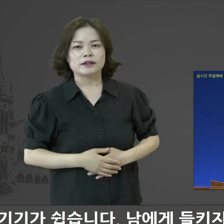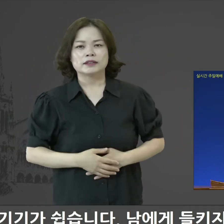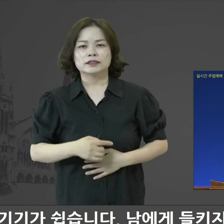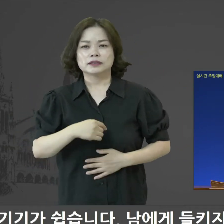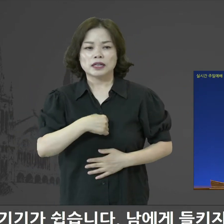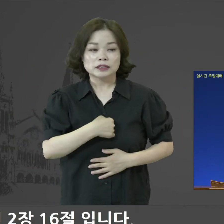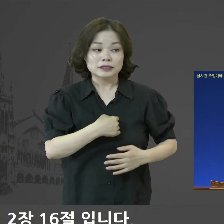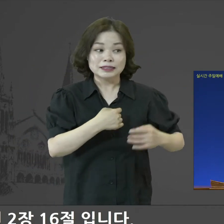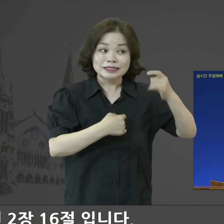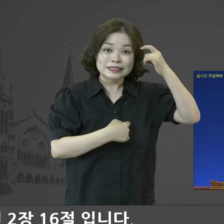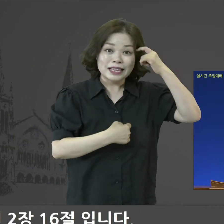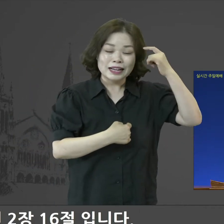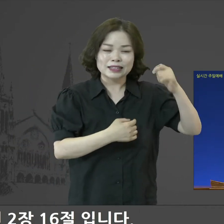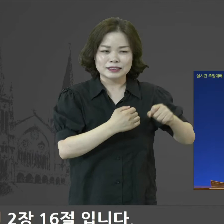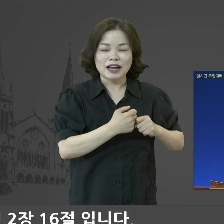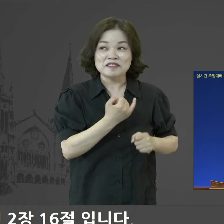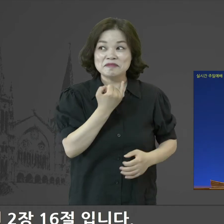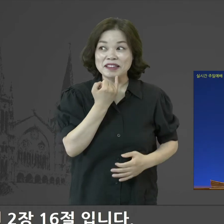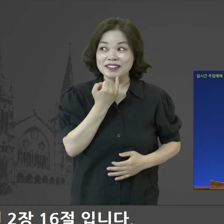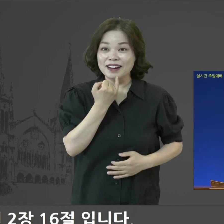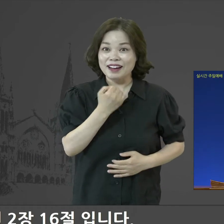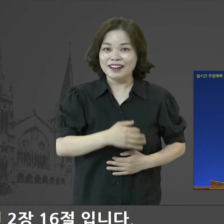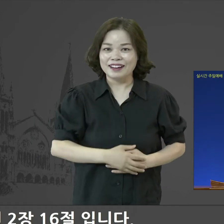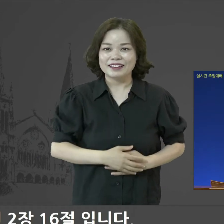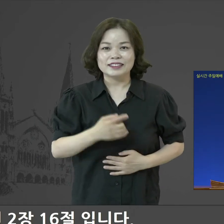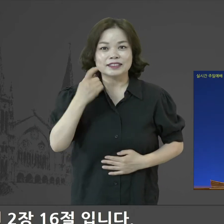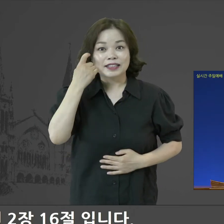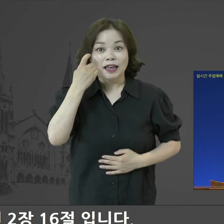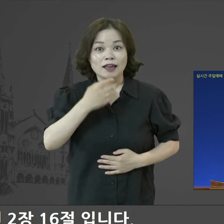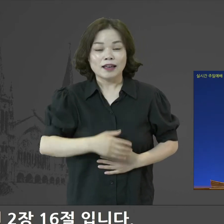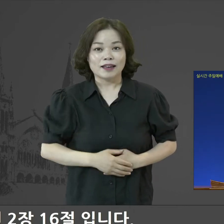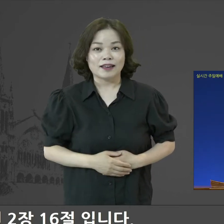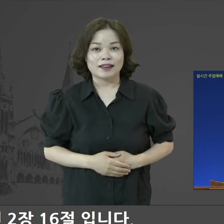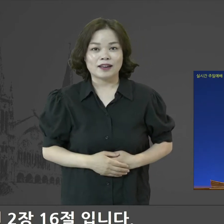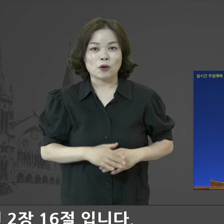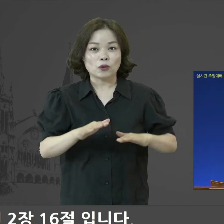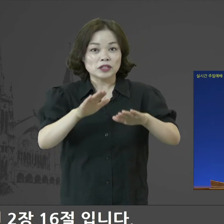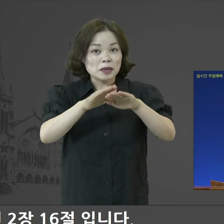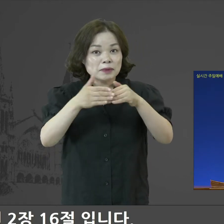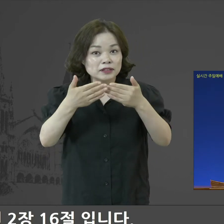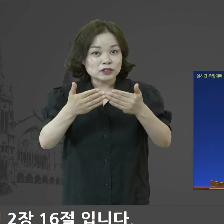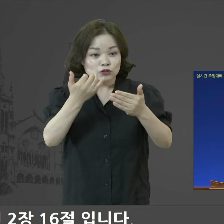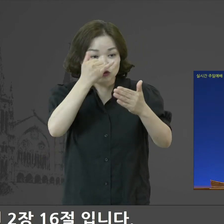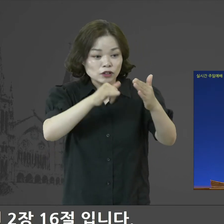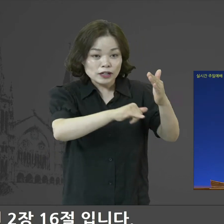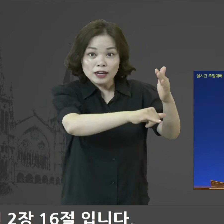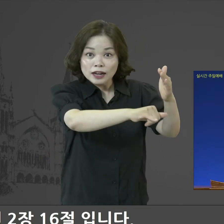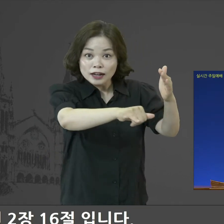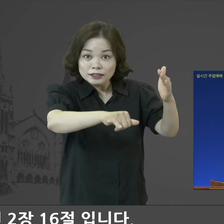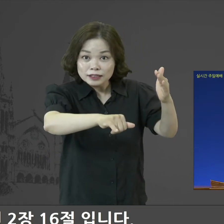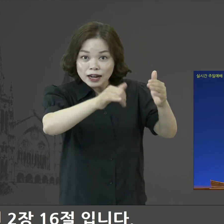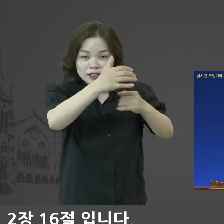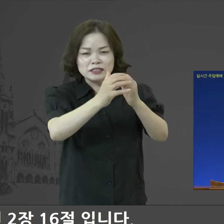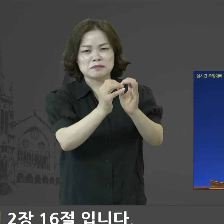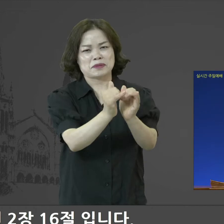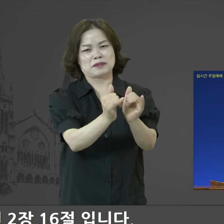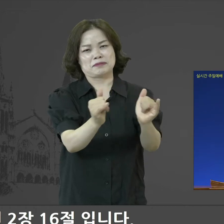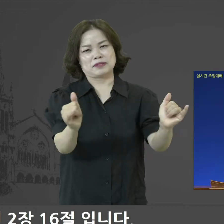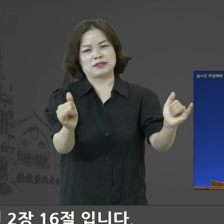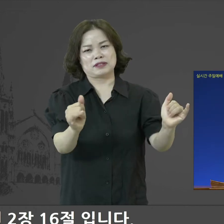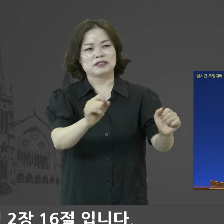자기가 스스로 생각할 때는 괜찮다 생각을 합니다. 아마 오늘 예배드리는 충현의 가족들, 하나님의